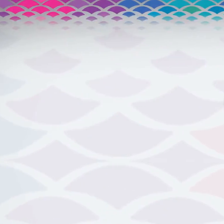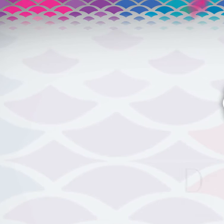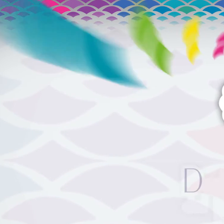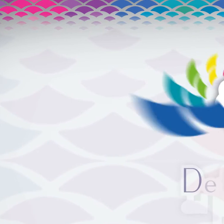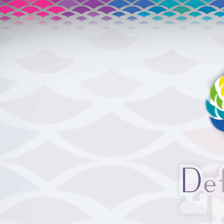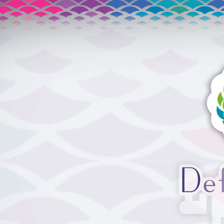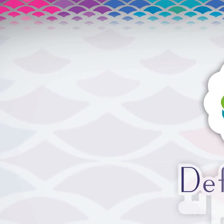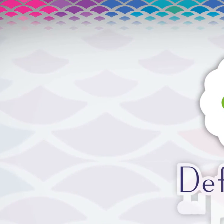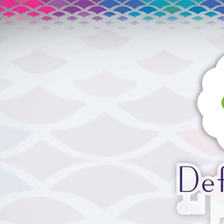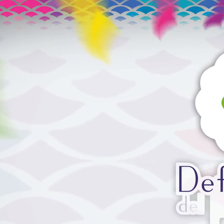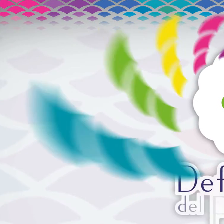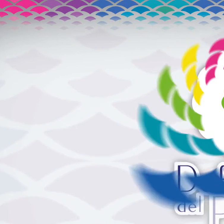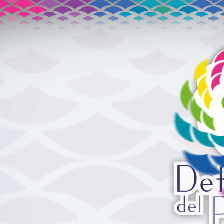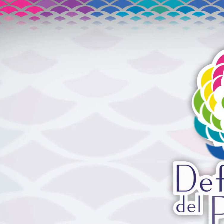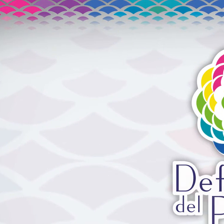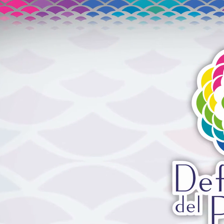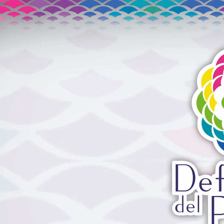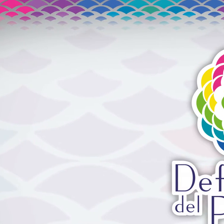no